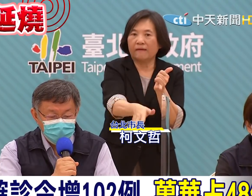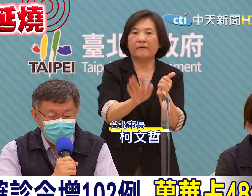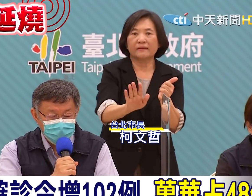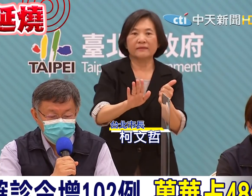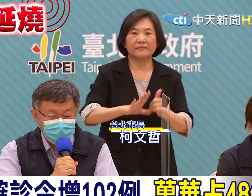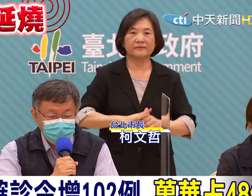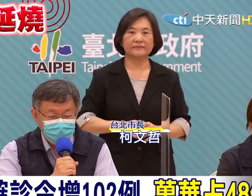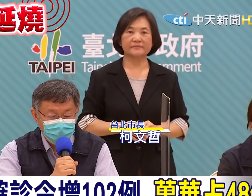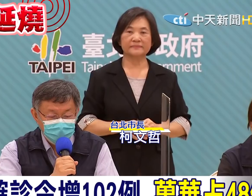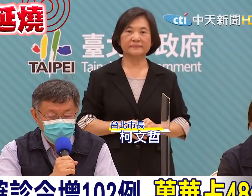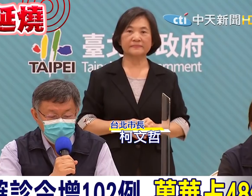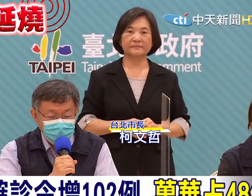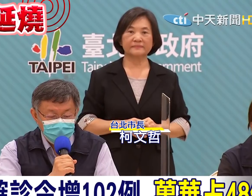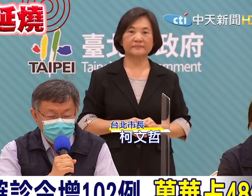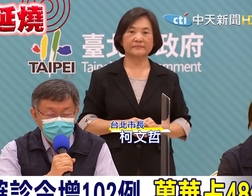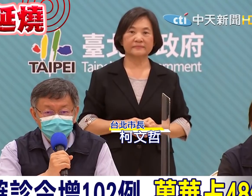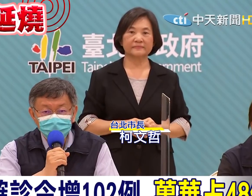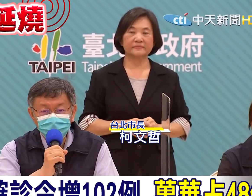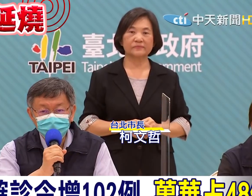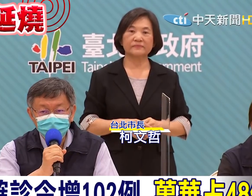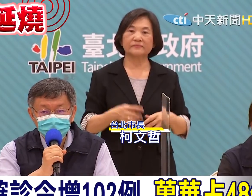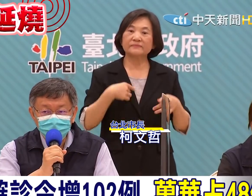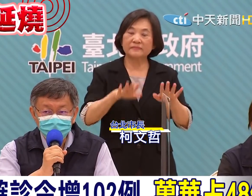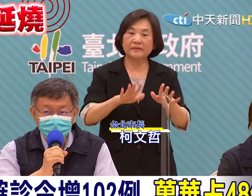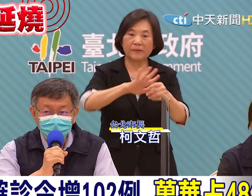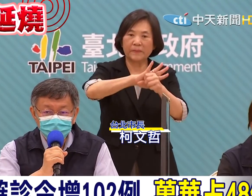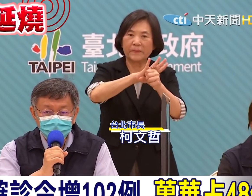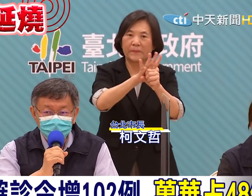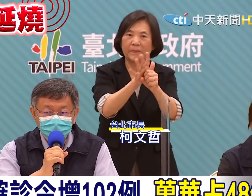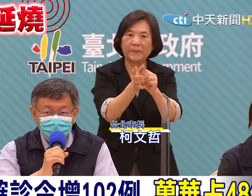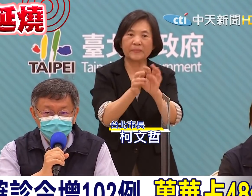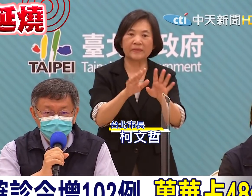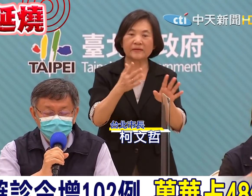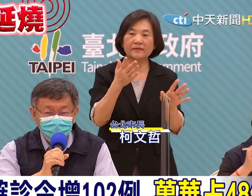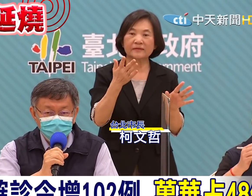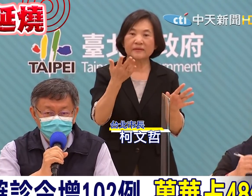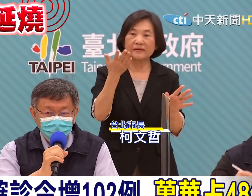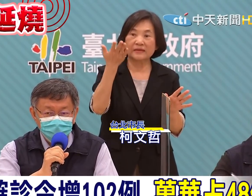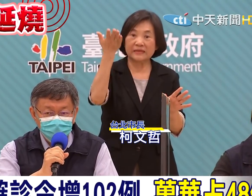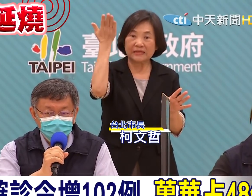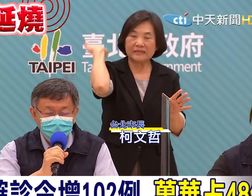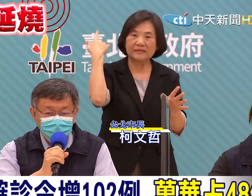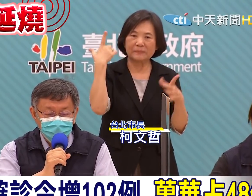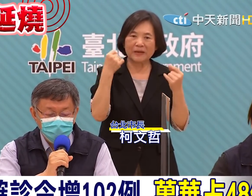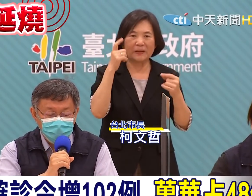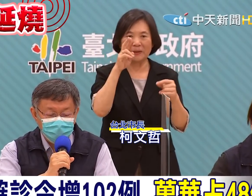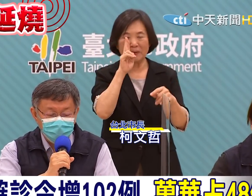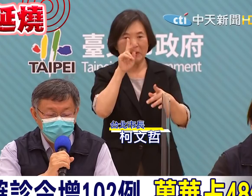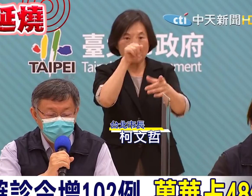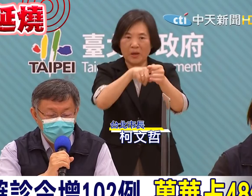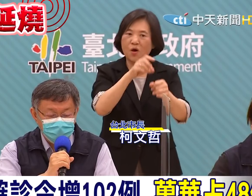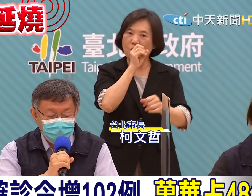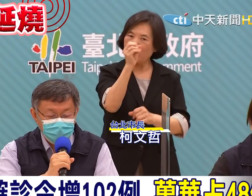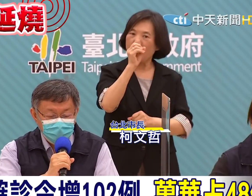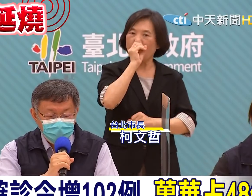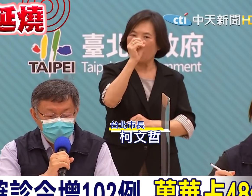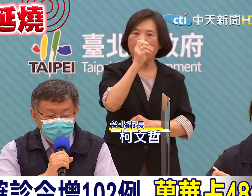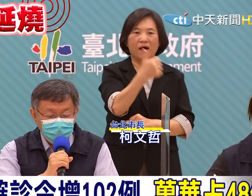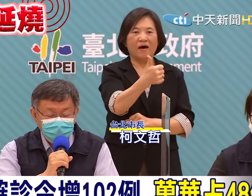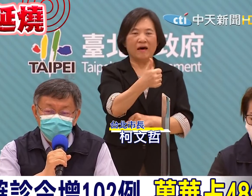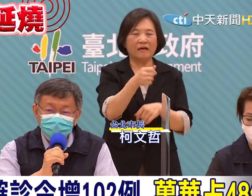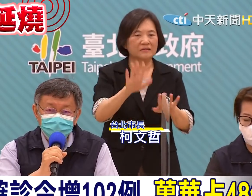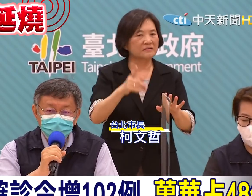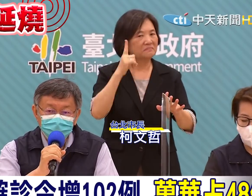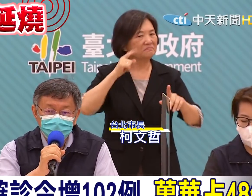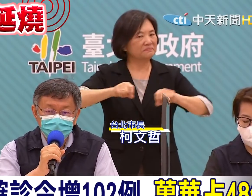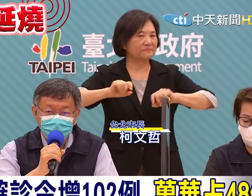那么，因为这个疫情已经跟过去零确诊的这种目标的战略不一样了，所以我